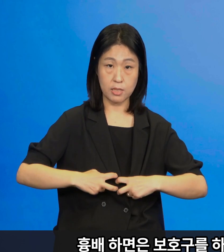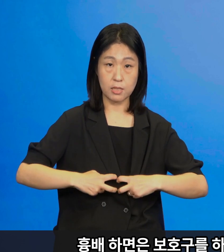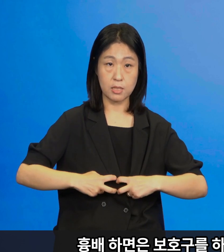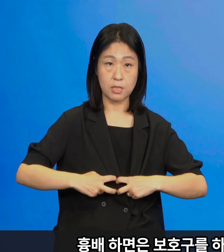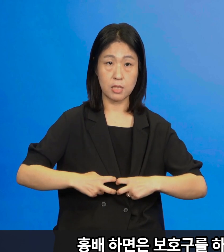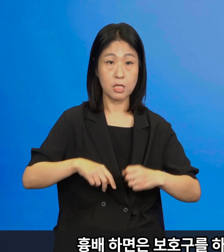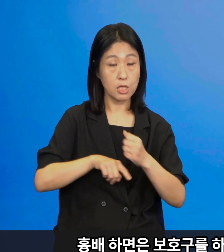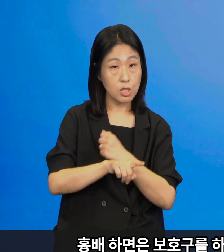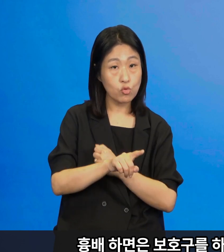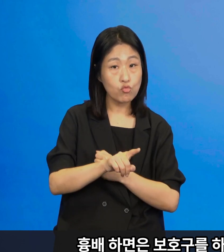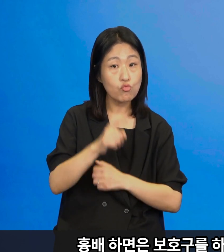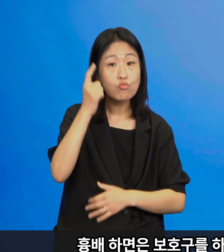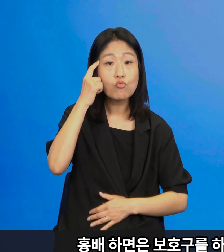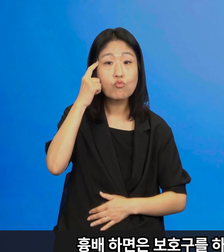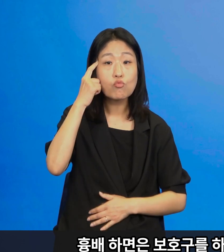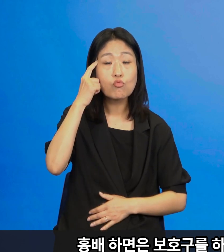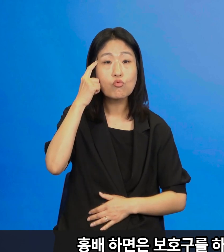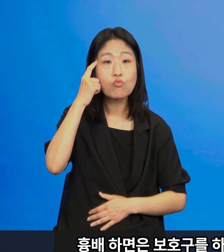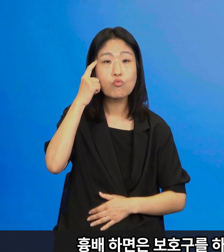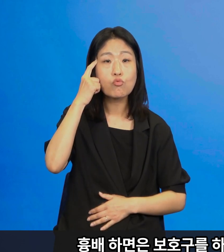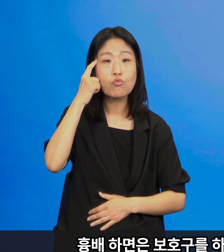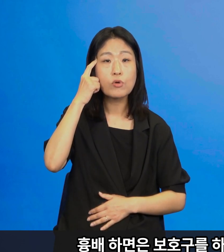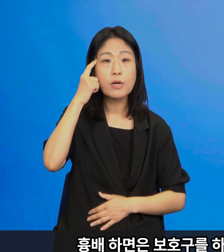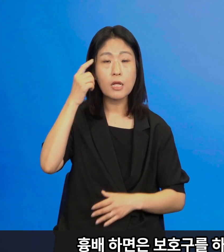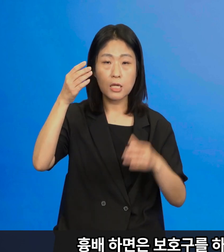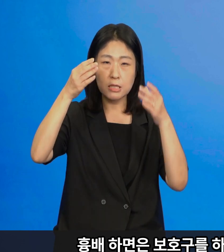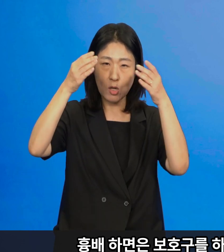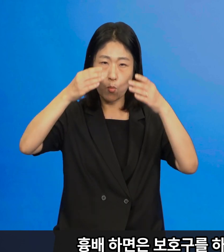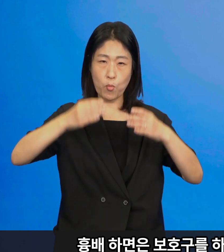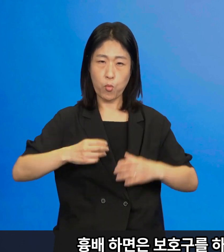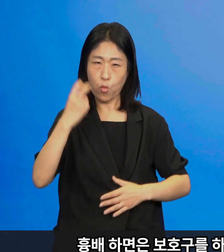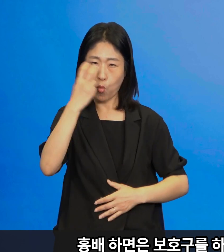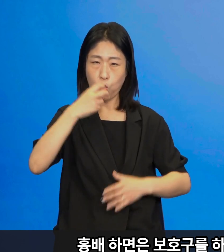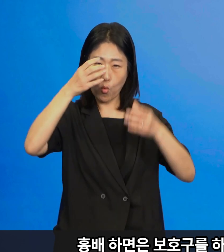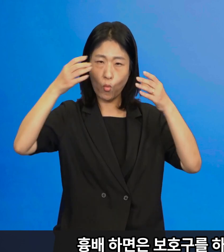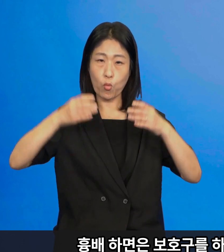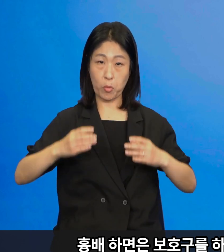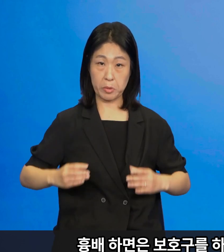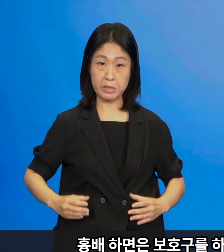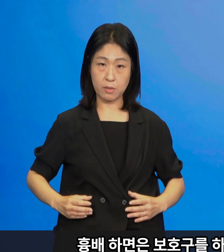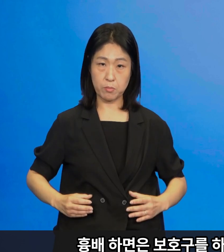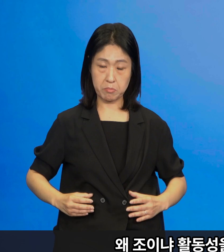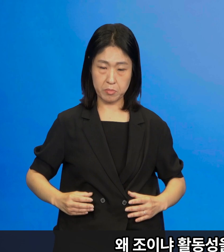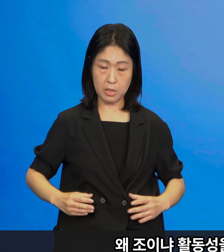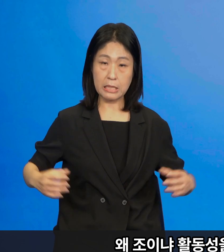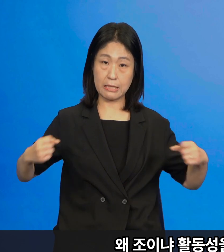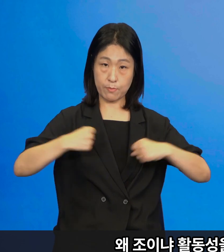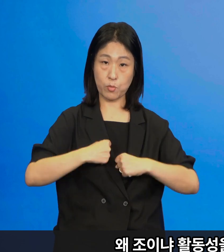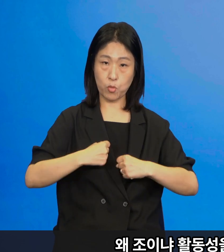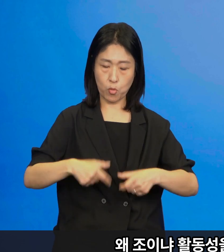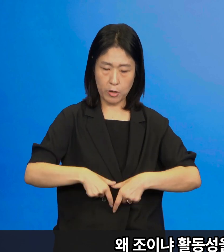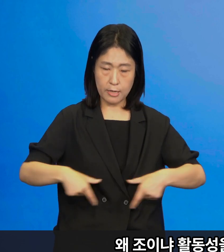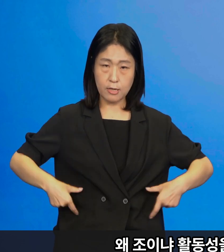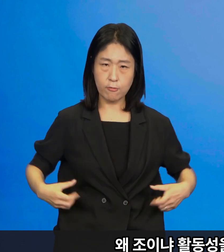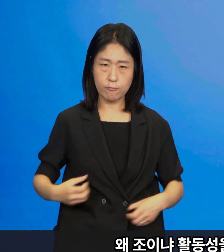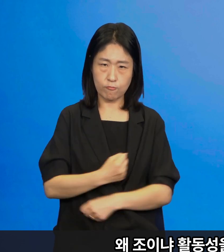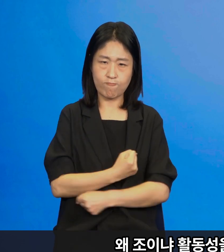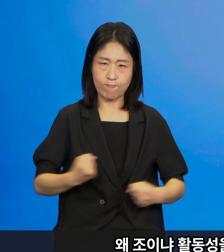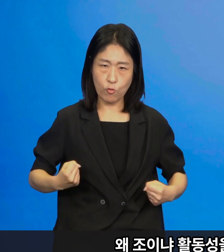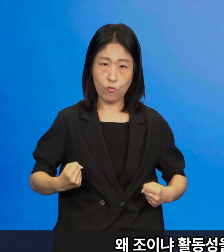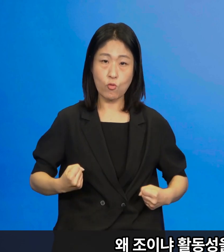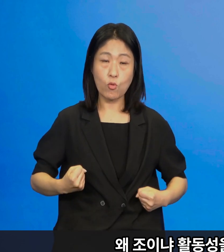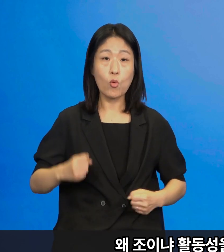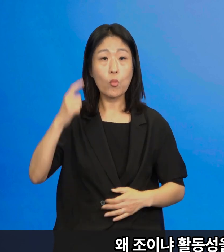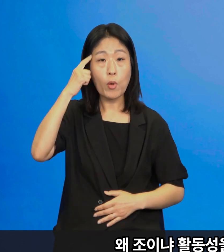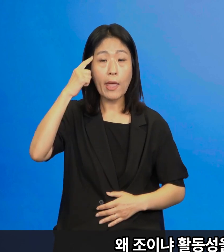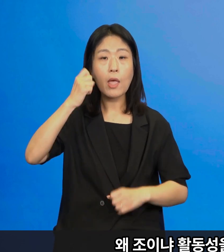의의 흉배를 하면은, 보호구를 하면은 그것을 띠로 조였습니다. 왜 조이냐?